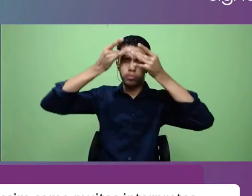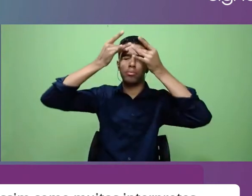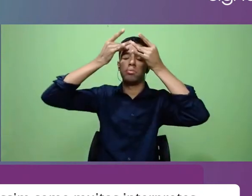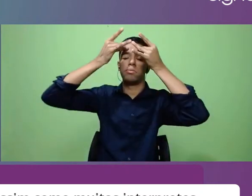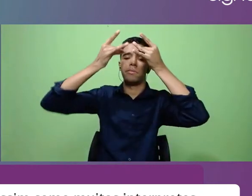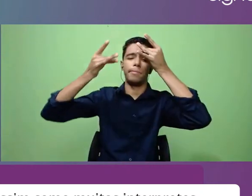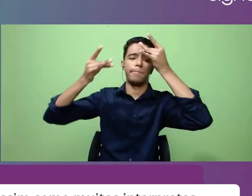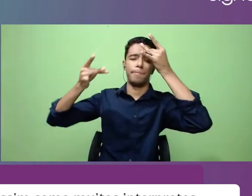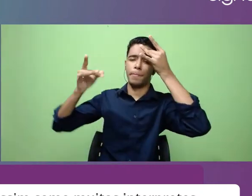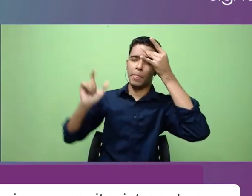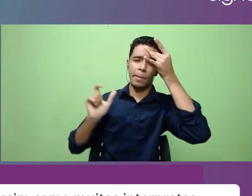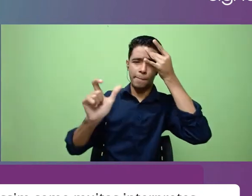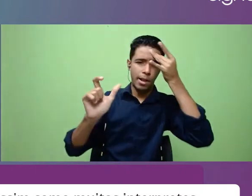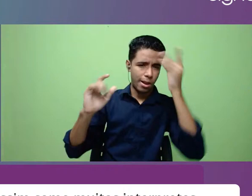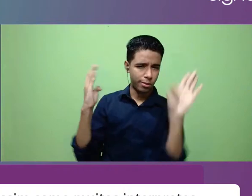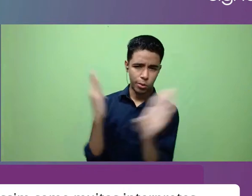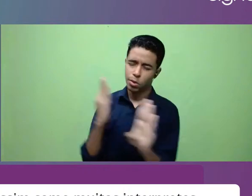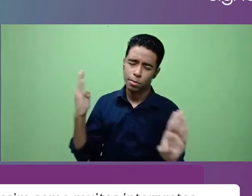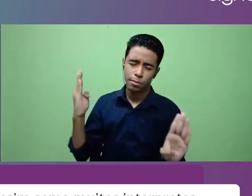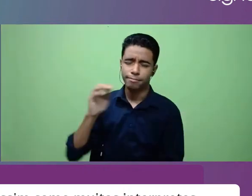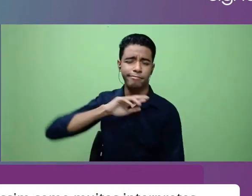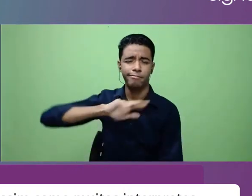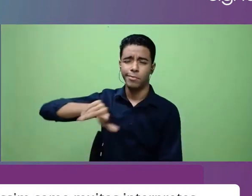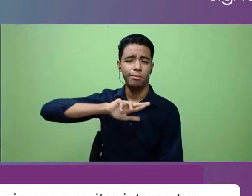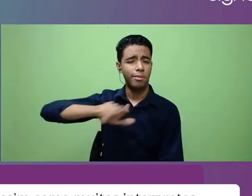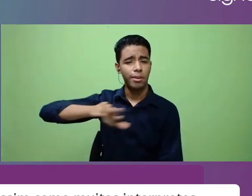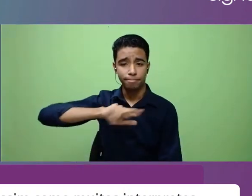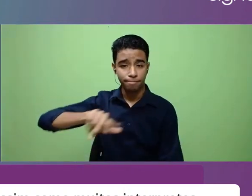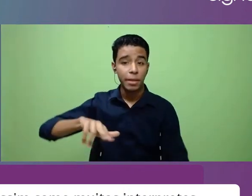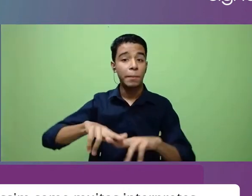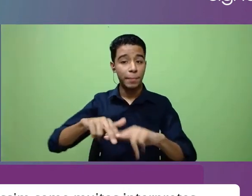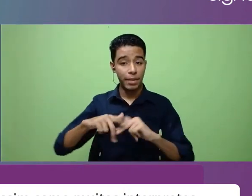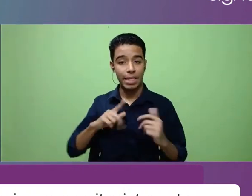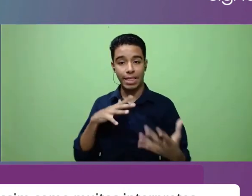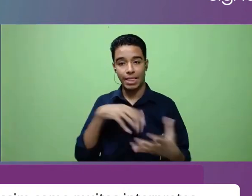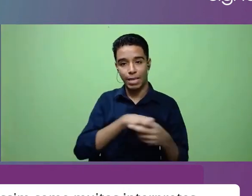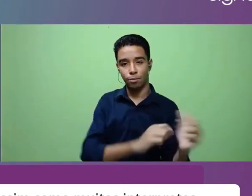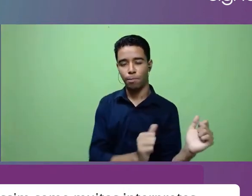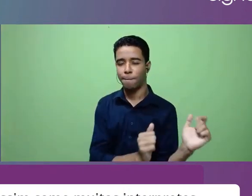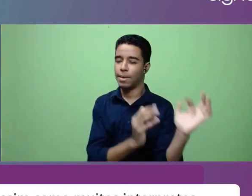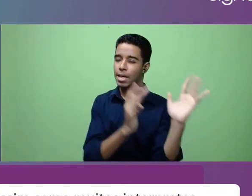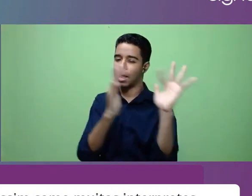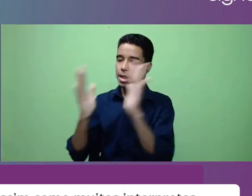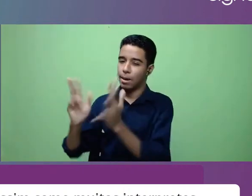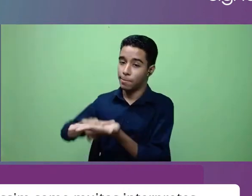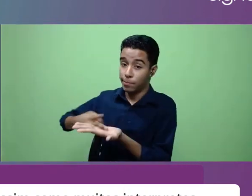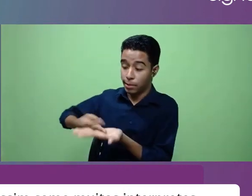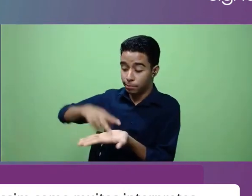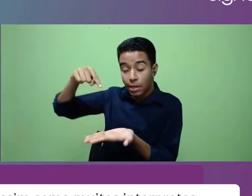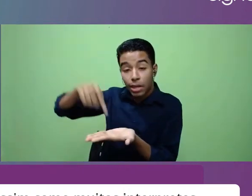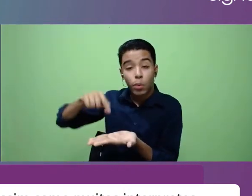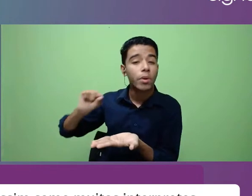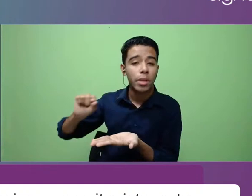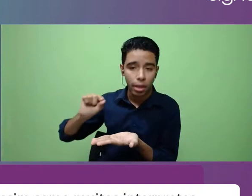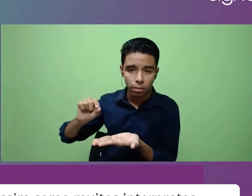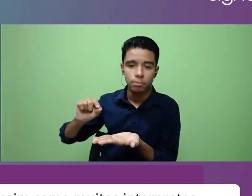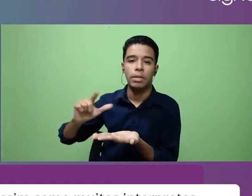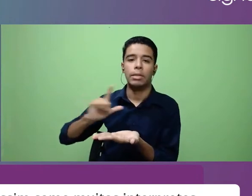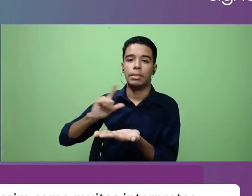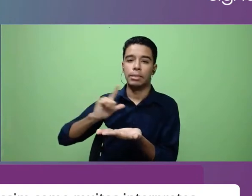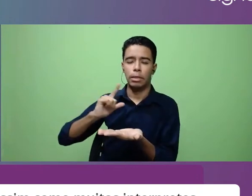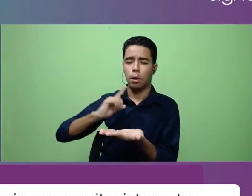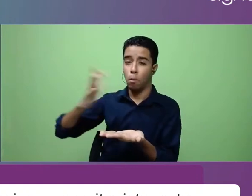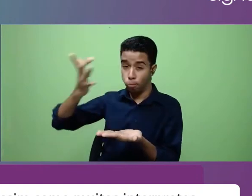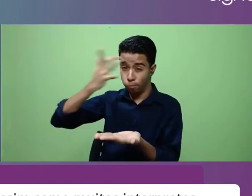o processo tradutório. Então, a gente precisa entender que esse processo tradutório, ele é um processo altamente cognitivo, é por isso que o